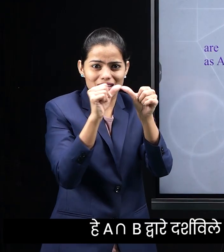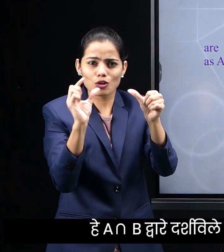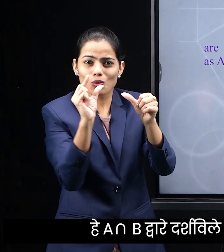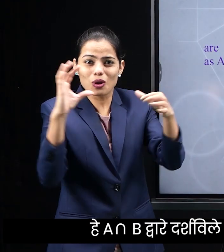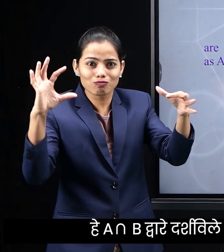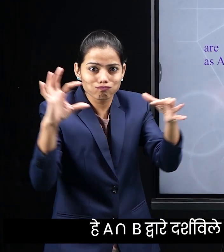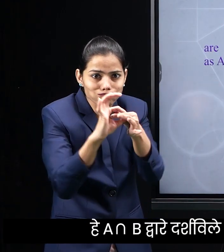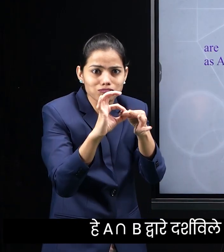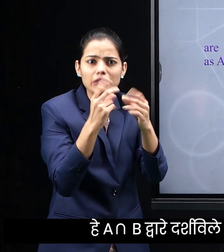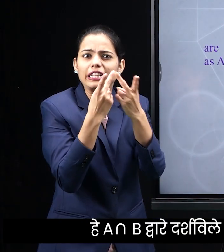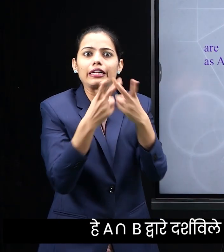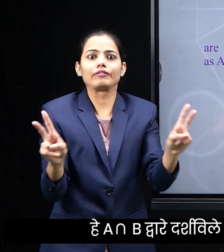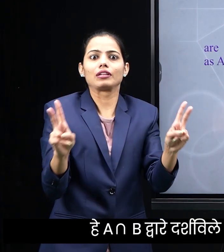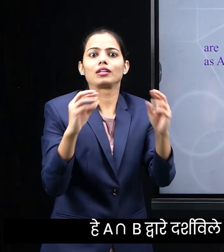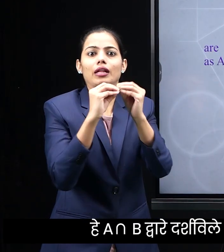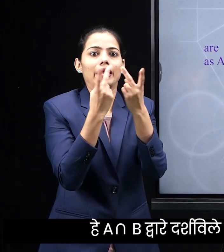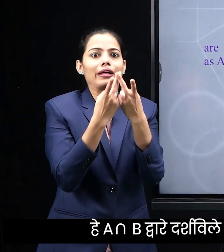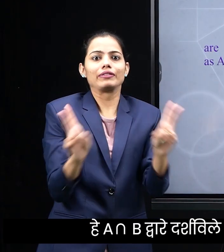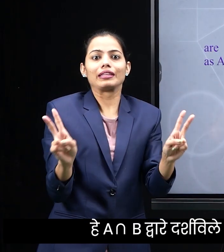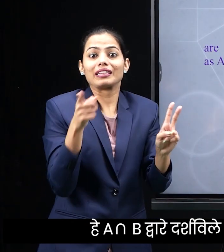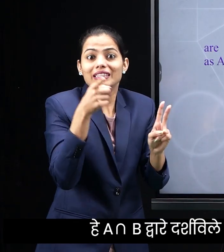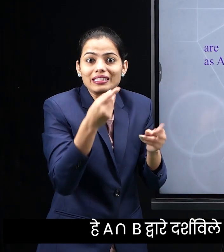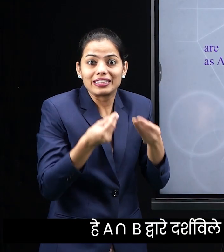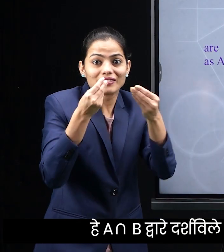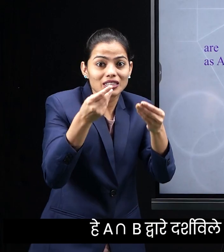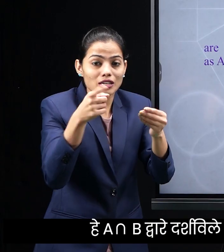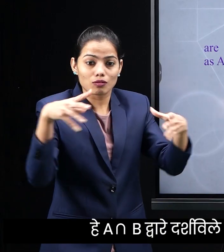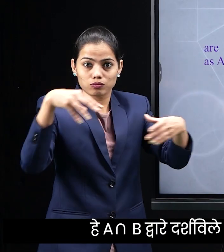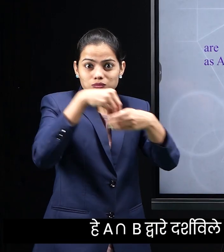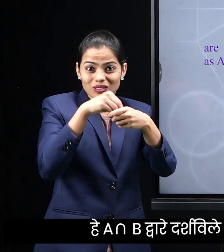A इंटरसेक्शन B म्हणून वाचले जाते.